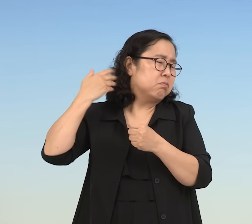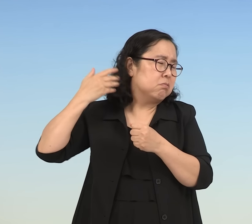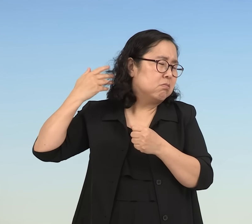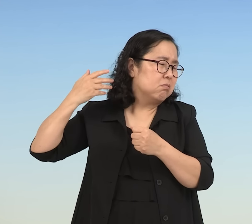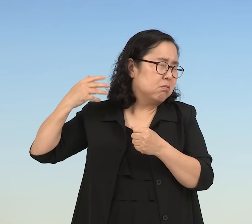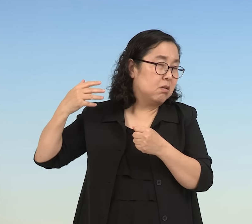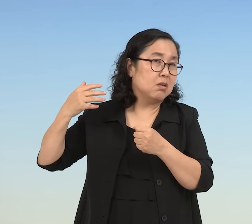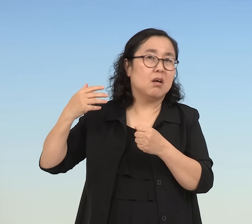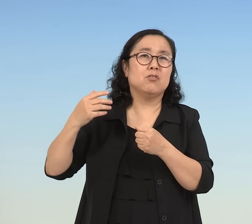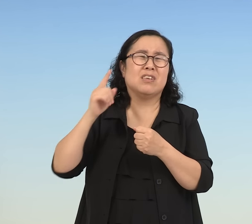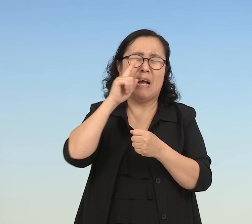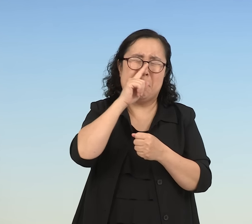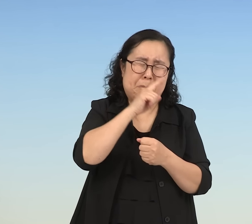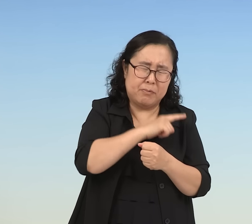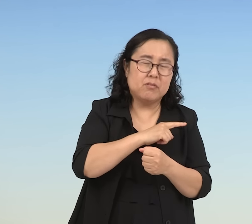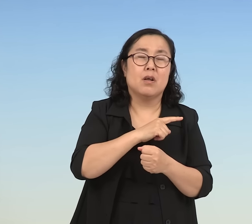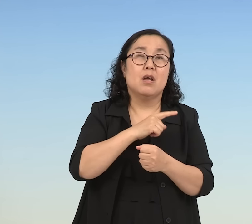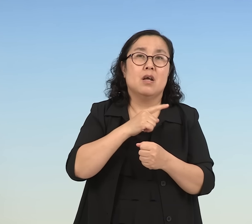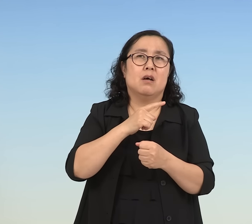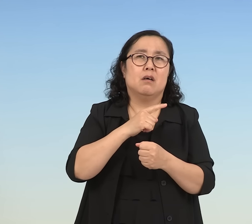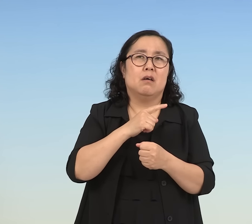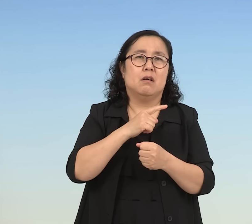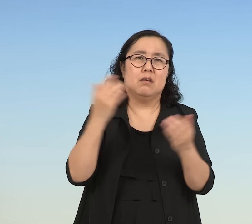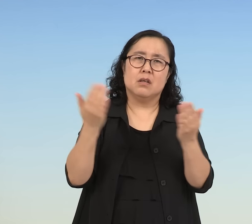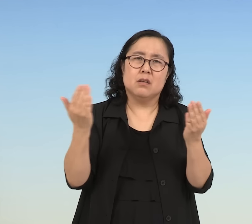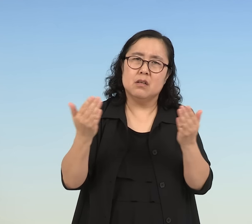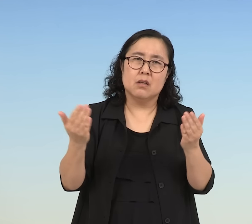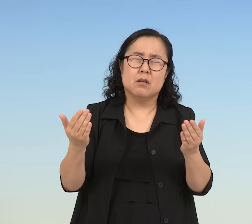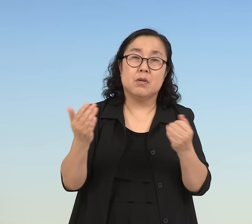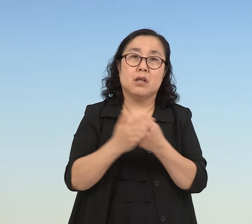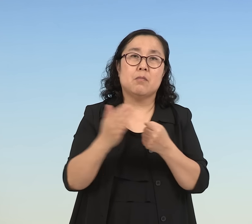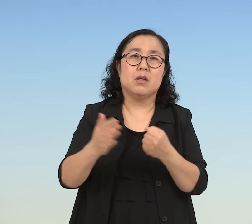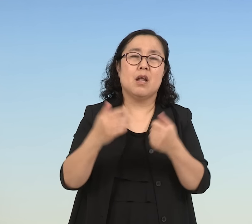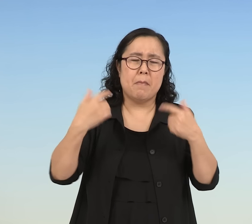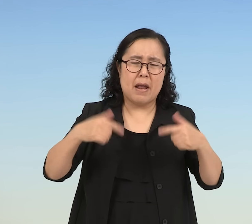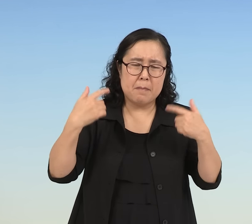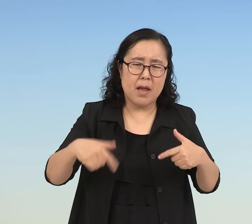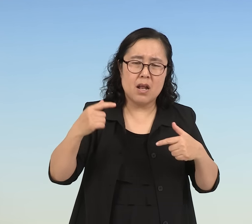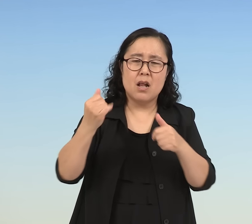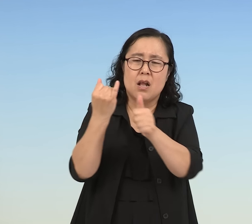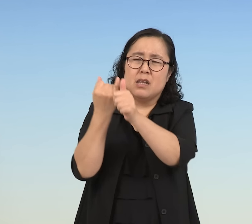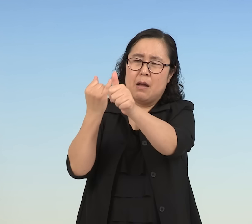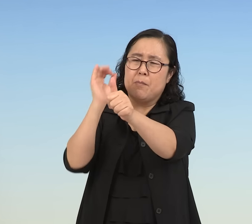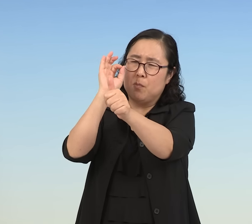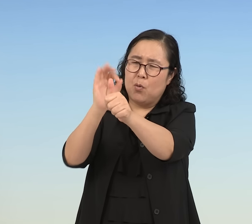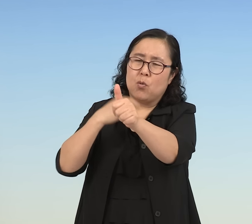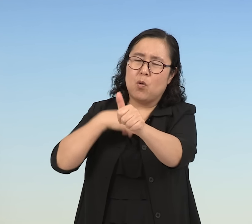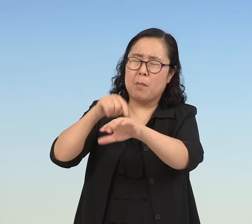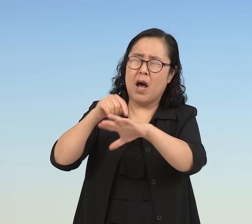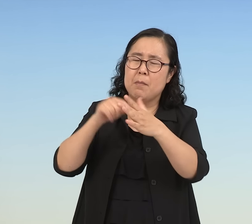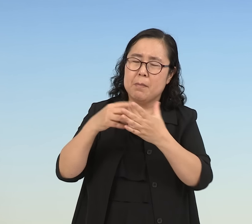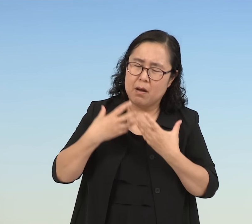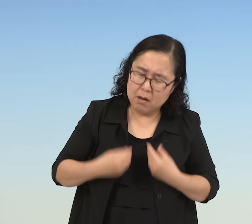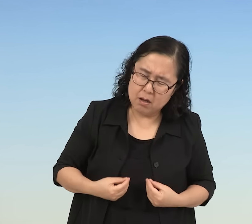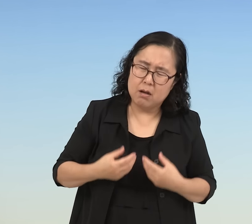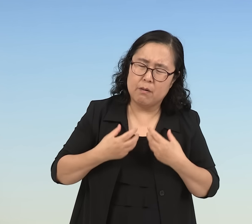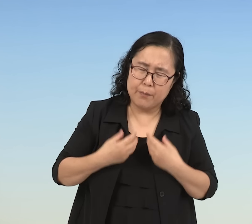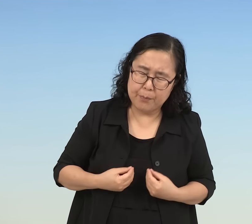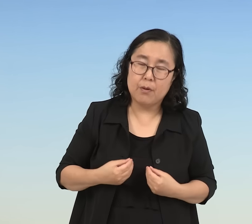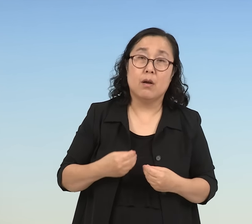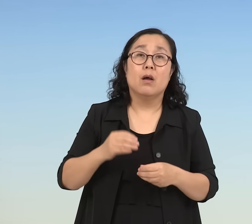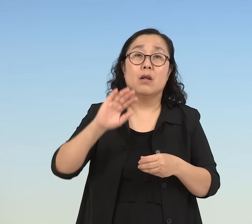최악의 상황을 말해주고 있었습니다. 매일매일 무너지는 마음을 저는 어디에도 의지할 수 없었습니다. 정말 무언가라도 잡지